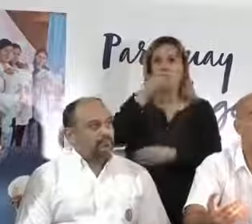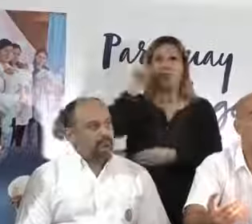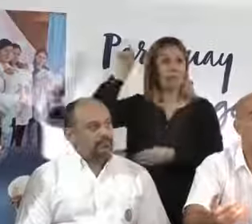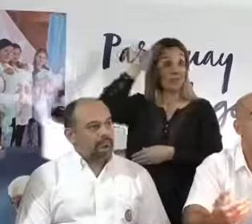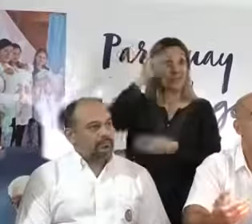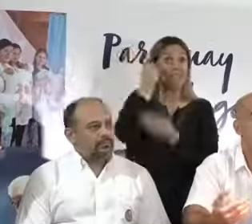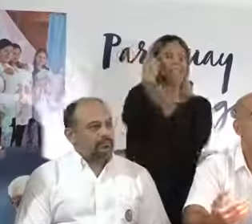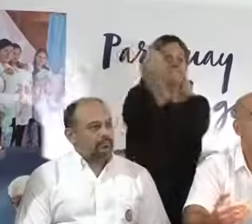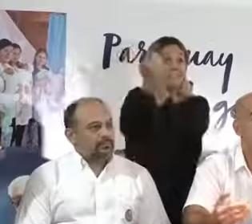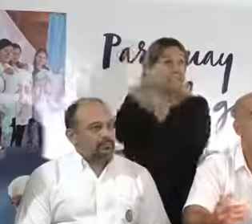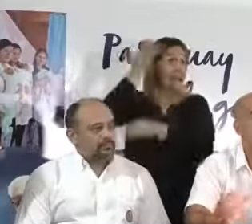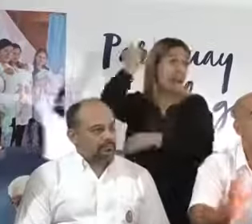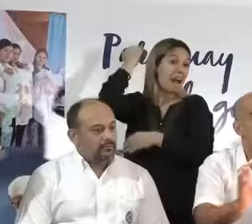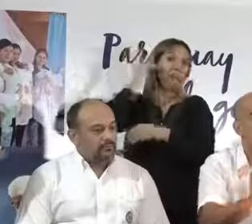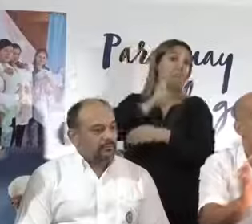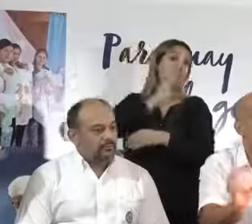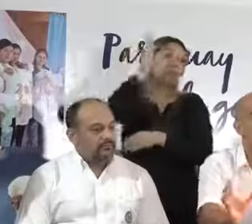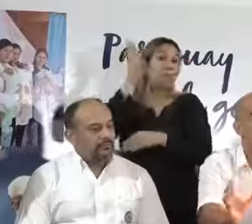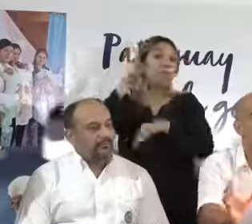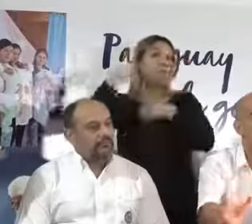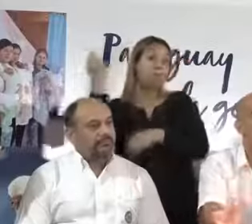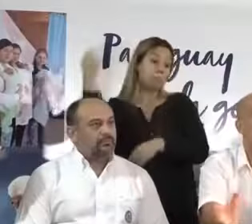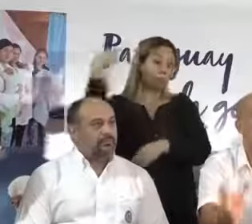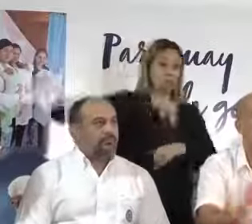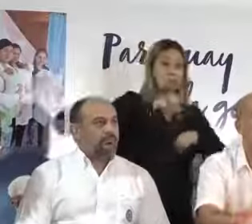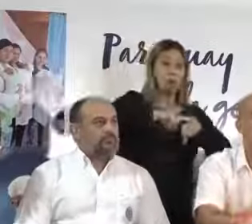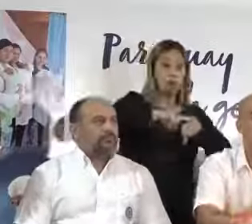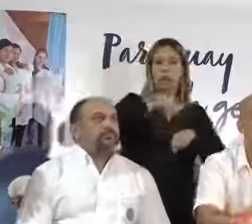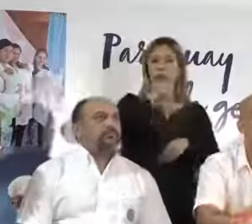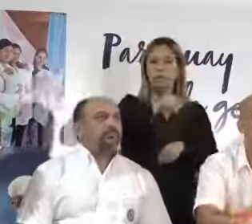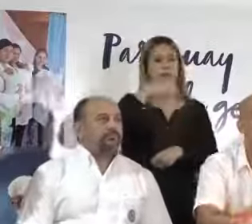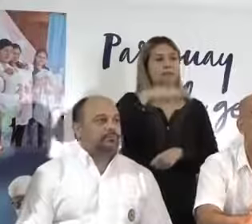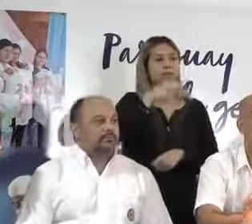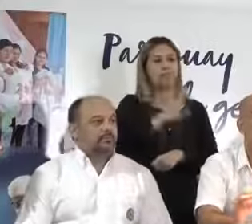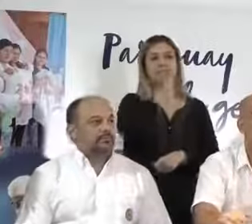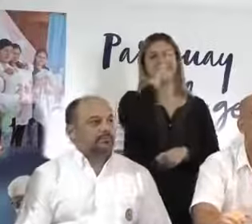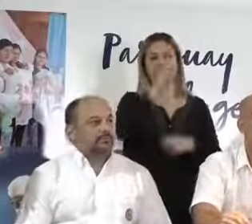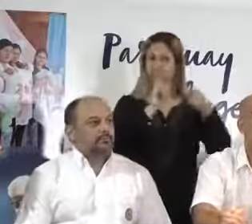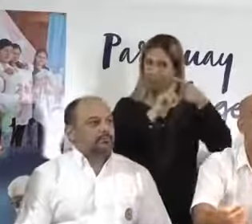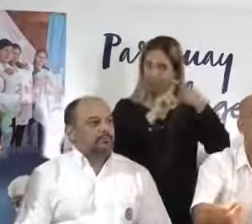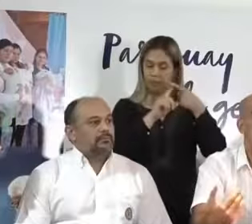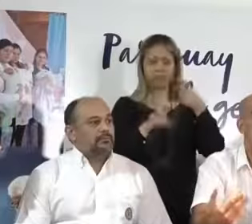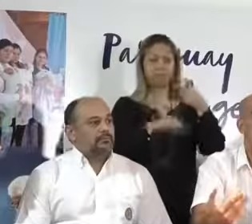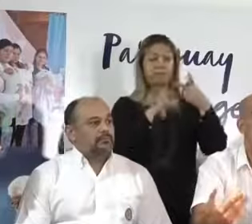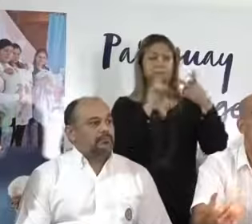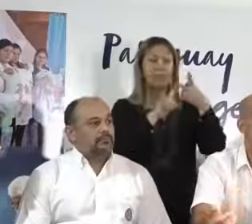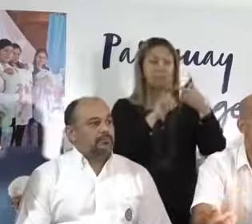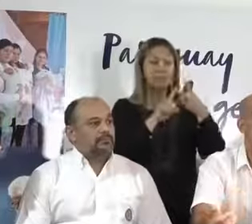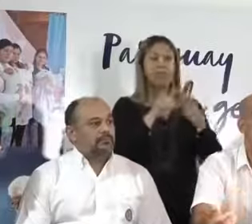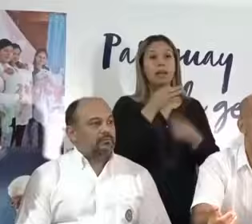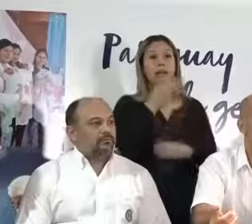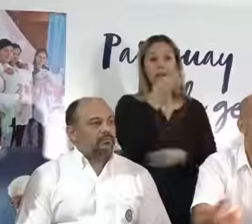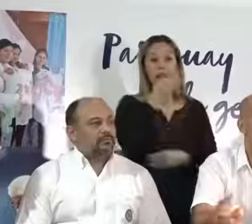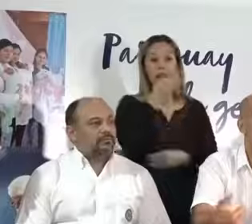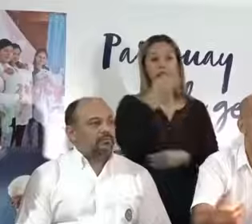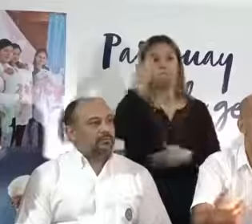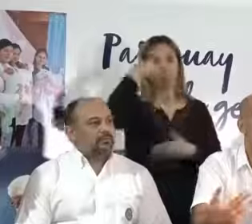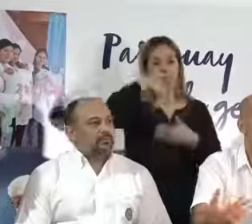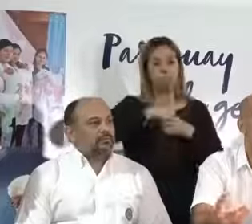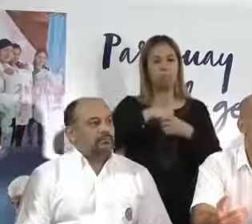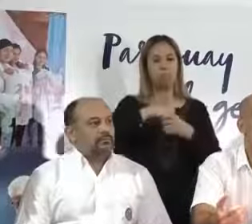tipo de personas, entonces tiene uno de los elementos. El siguiente elemento es el de tener un cuadro clínico que puede